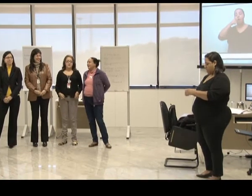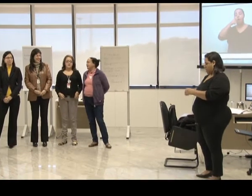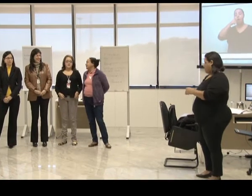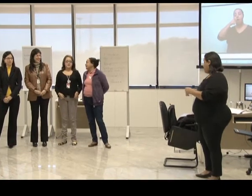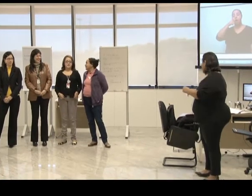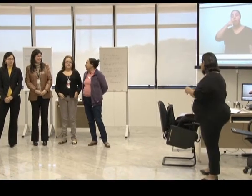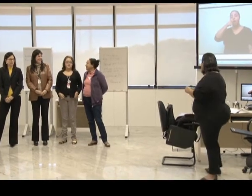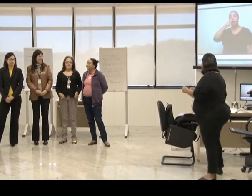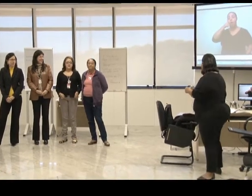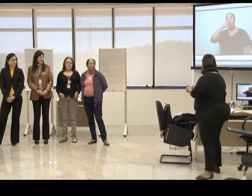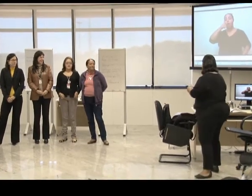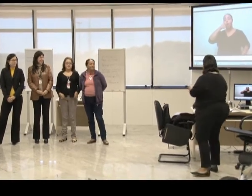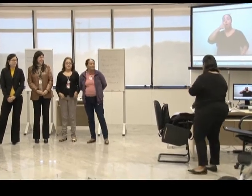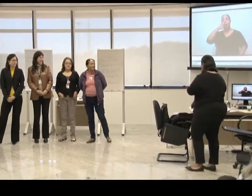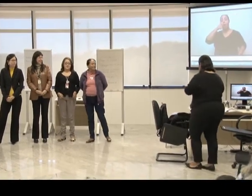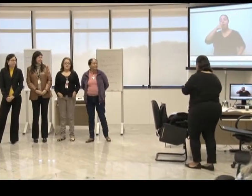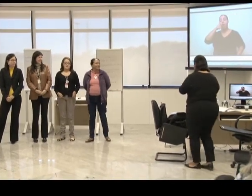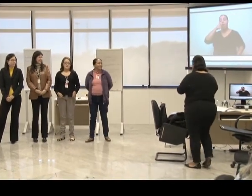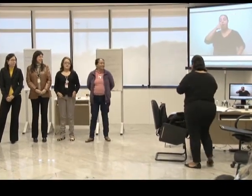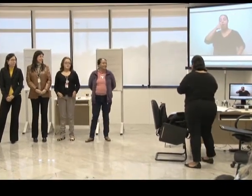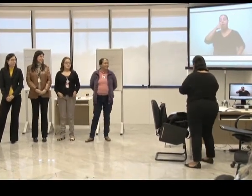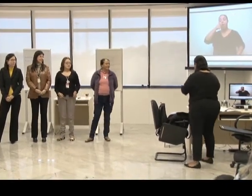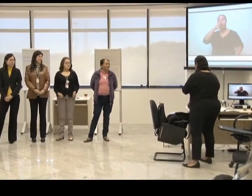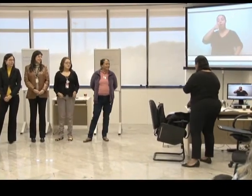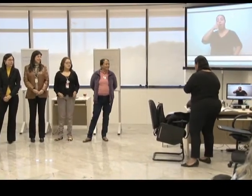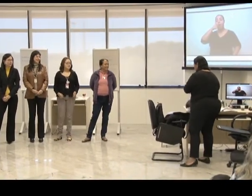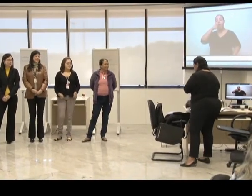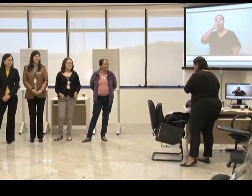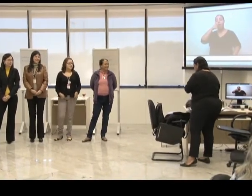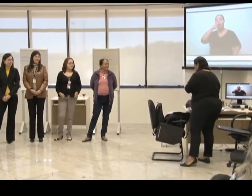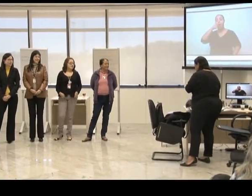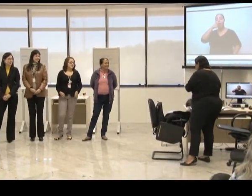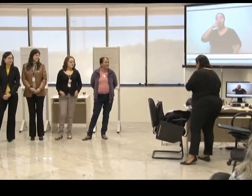Me lembrar que eu vou pedir folha branca agora, que agora a gente só usa folha branca.